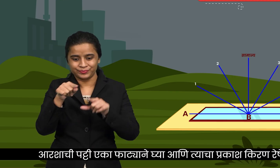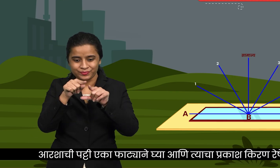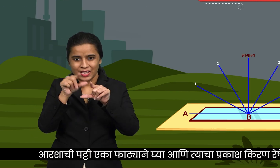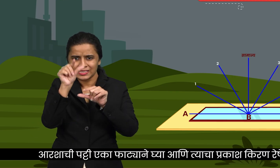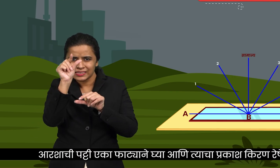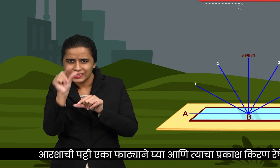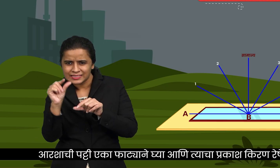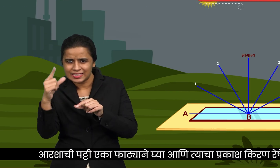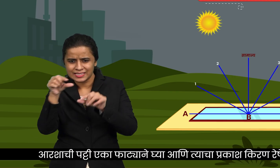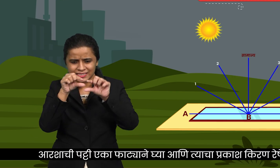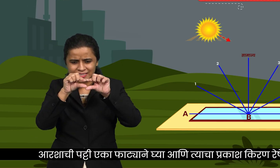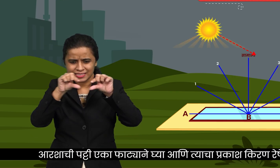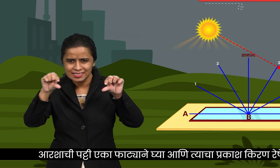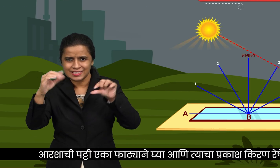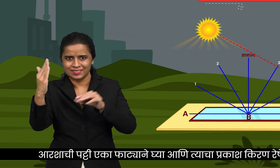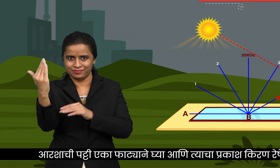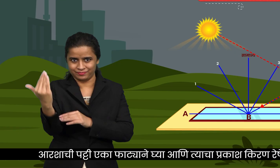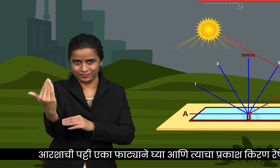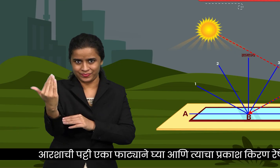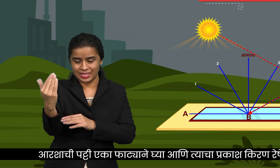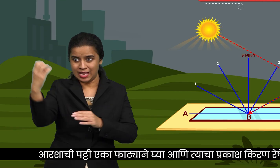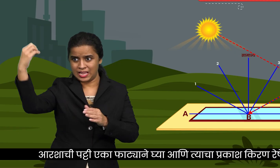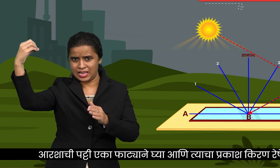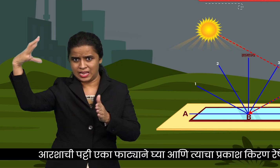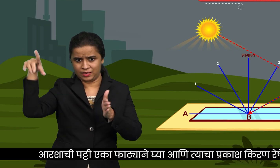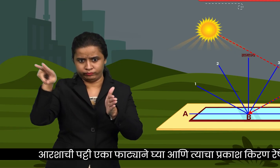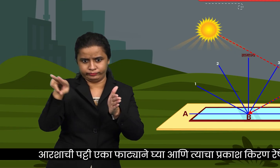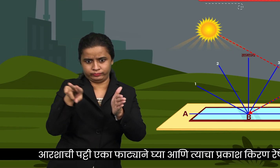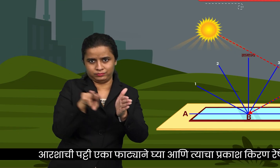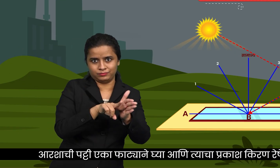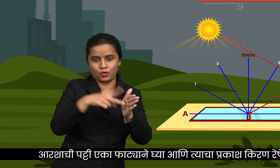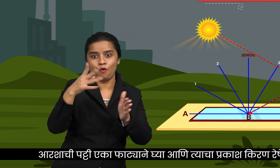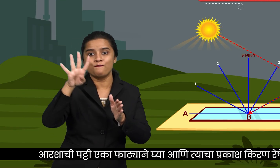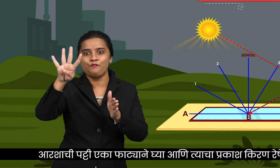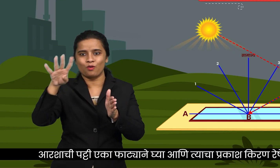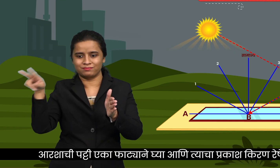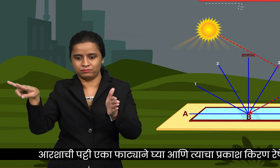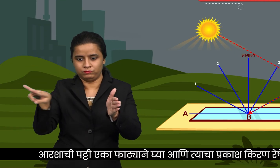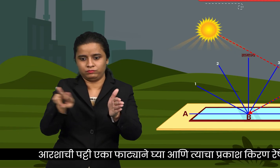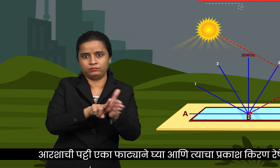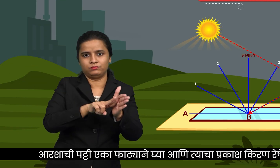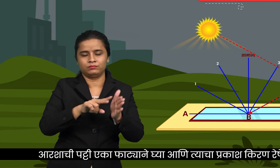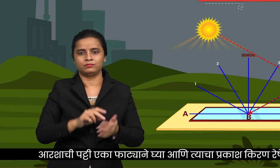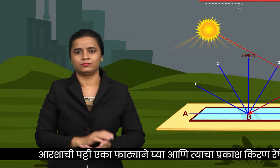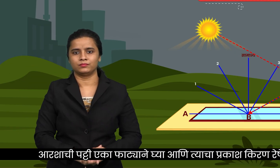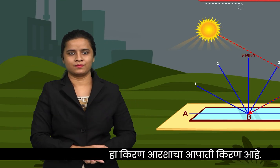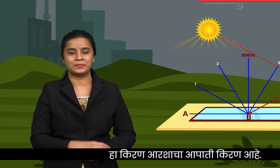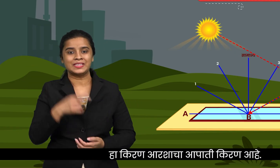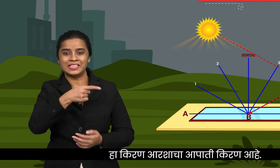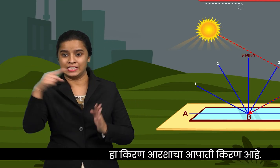आरशाची पट्टी एका फाट्याने घ्या आणि त्याचा प्रकाश किरणे रेषेत 4 वर पडू